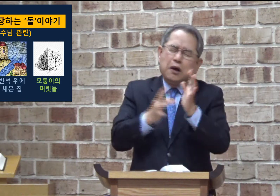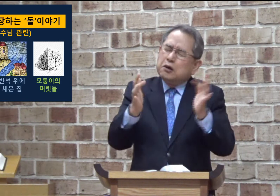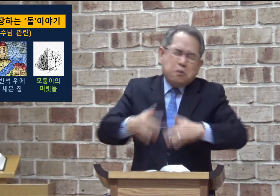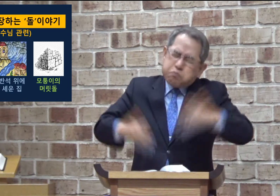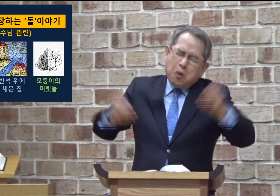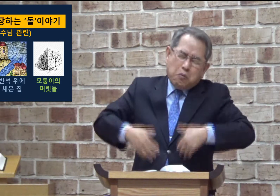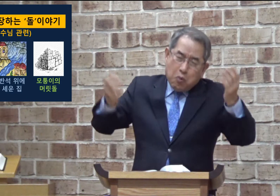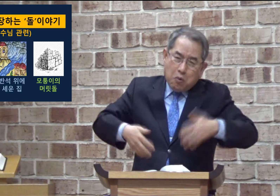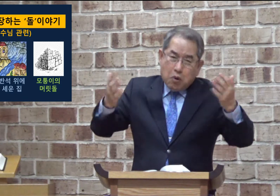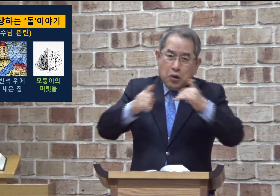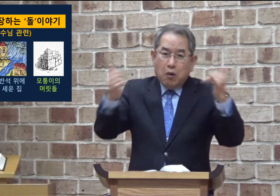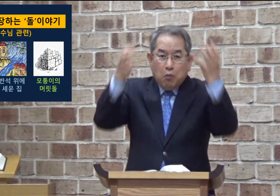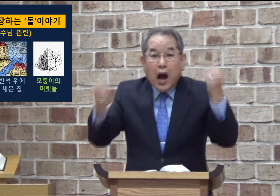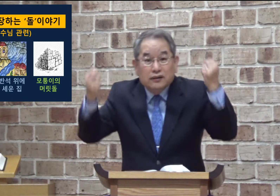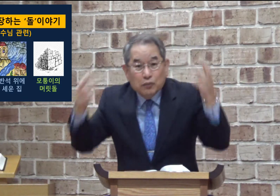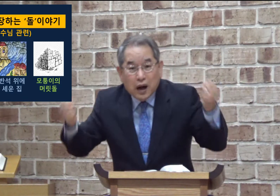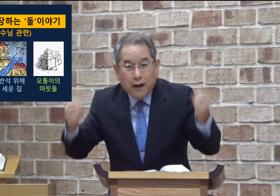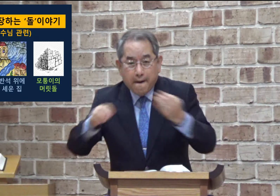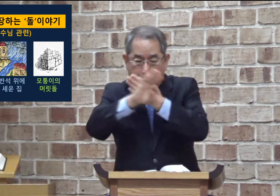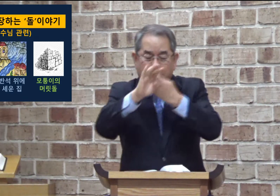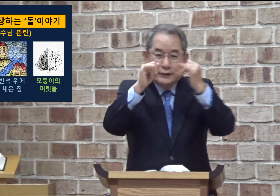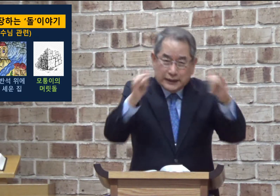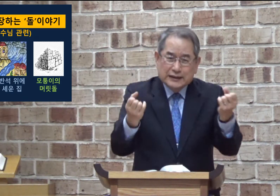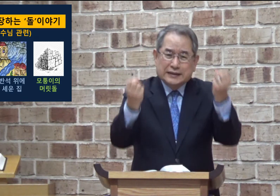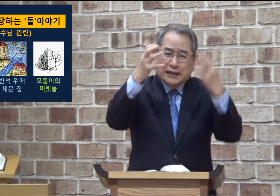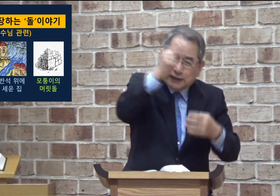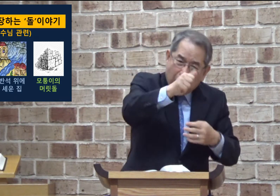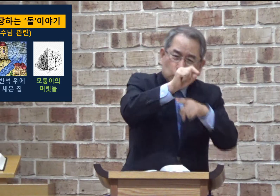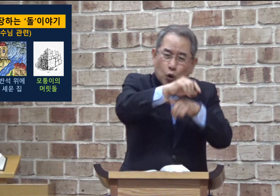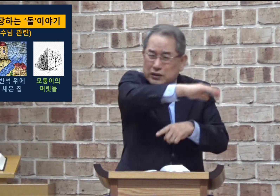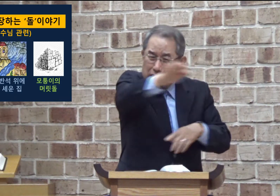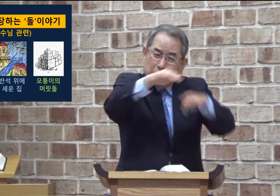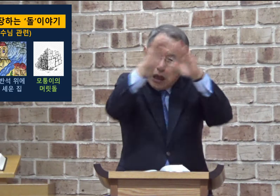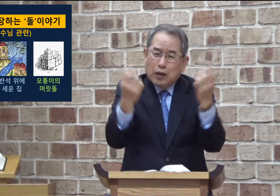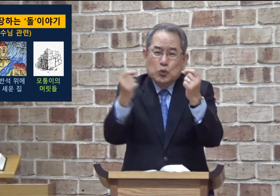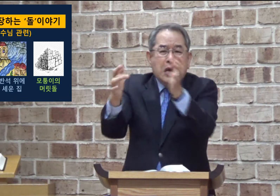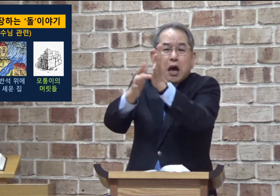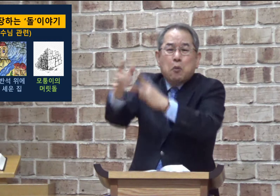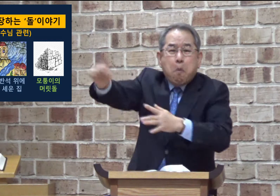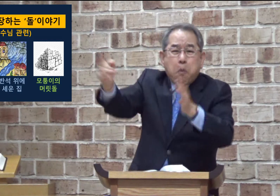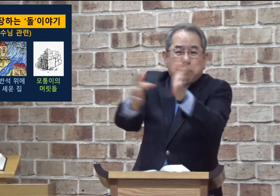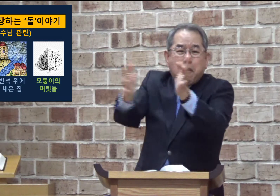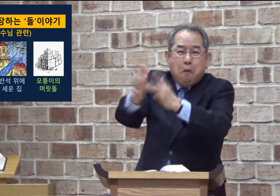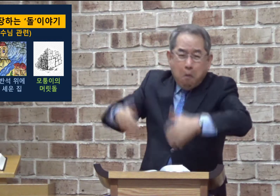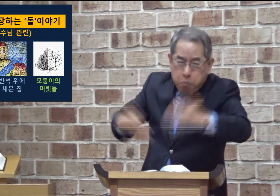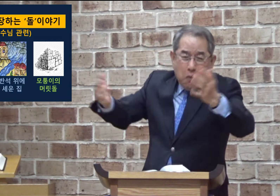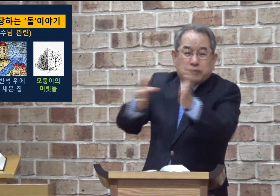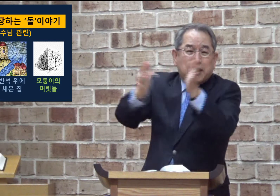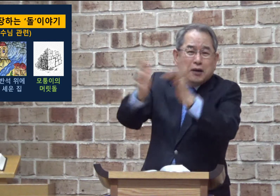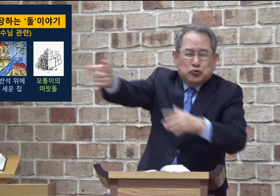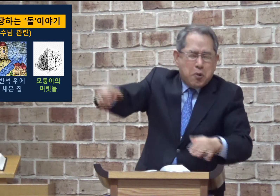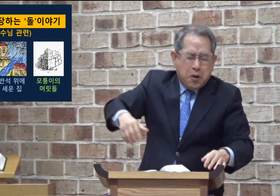바리새인들, 제사장들, 예수님이 어떤 사람인지 잘 모르고 예수님을 죽이는 데